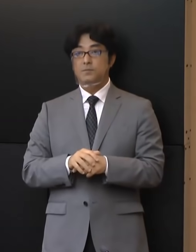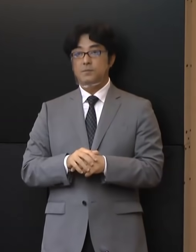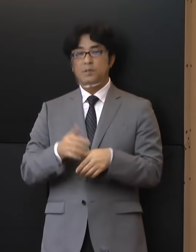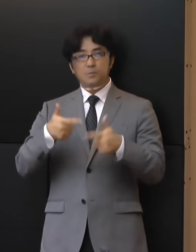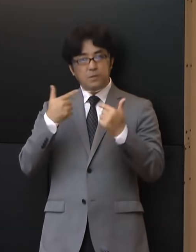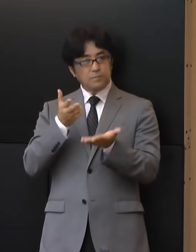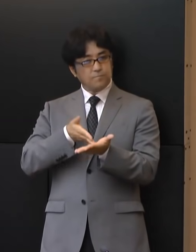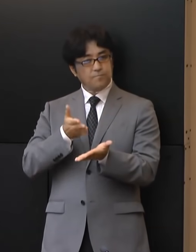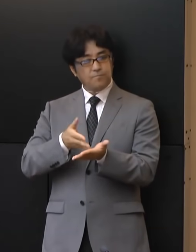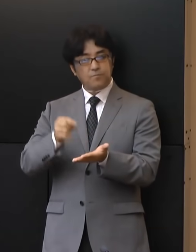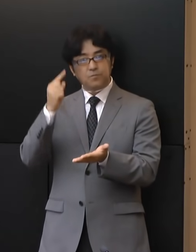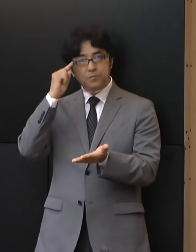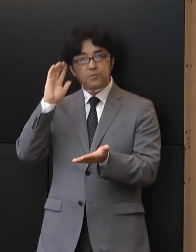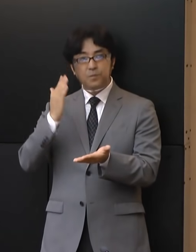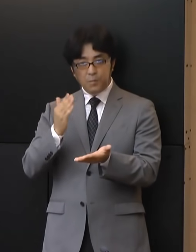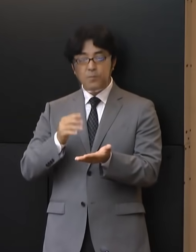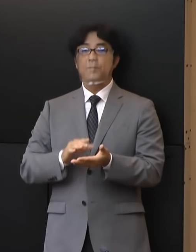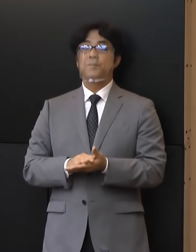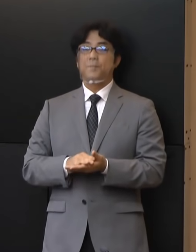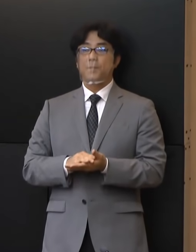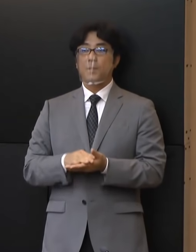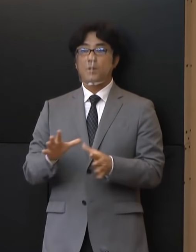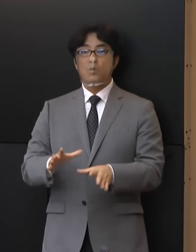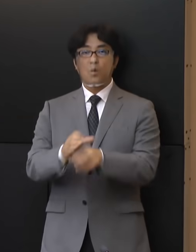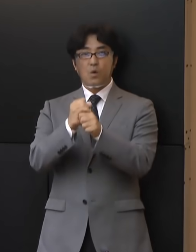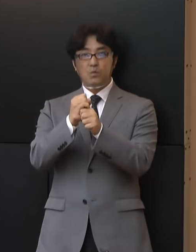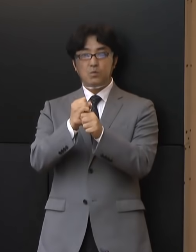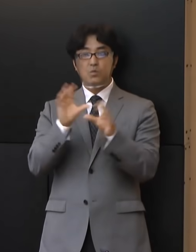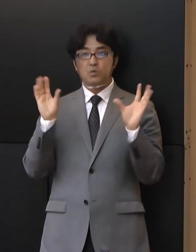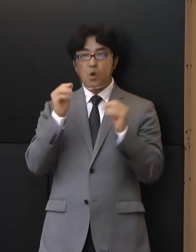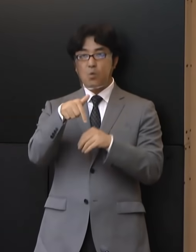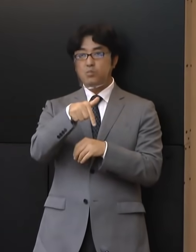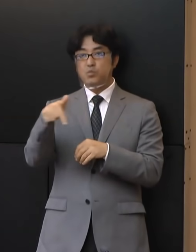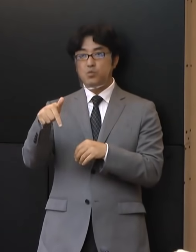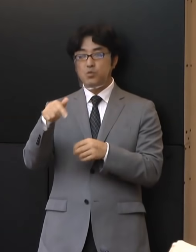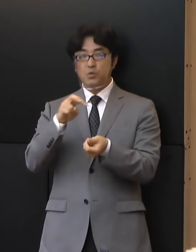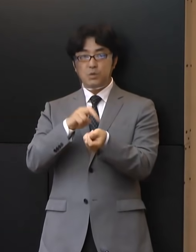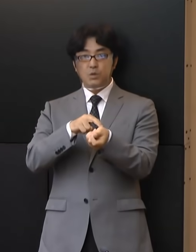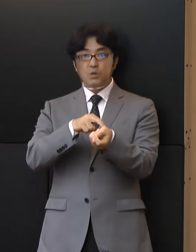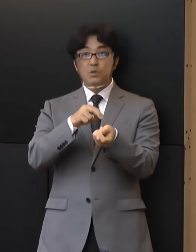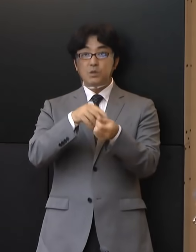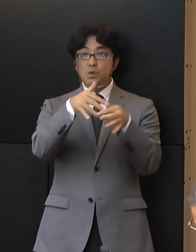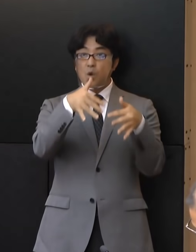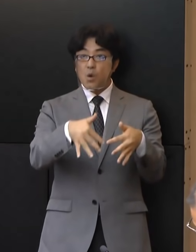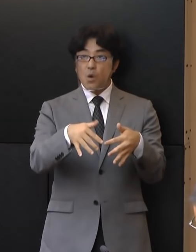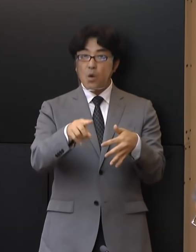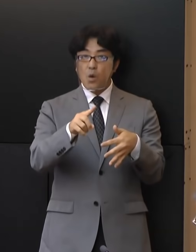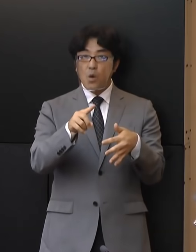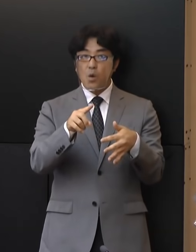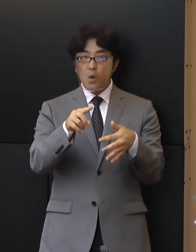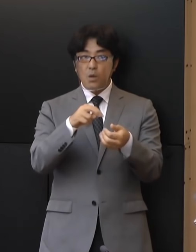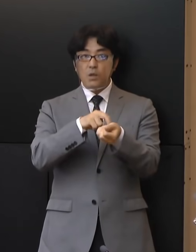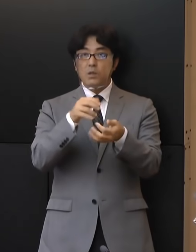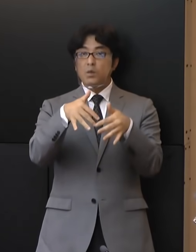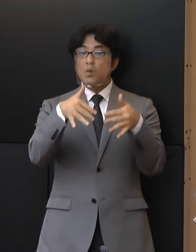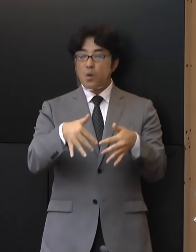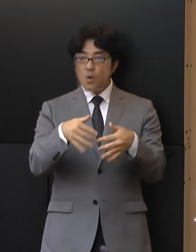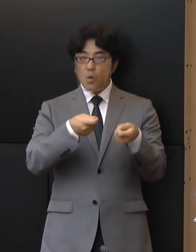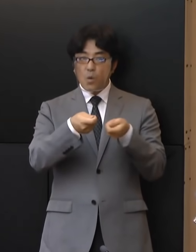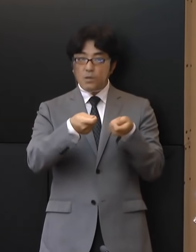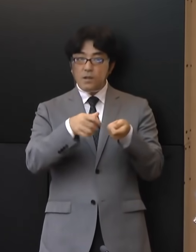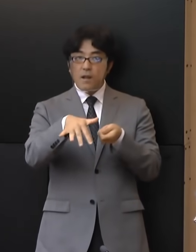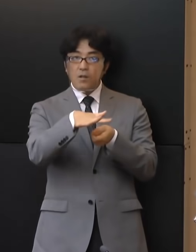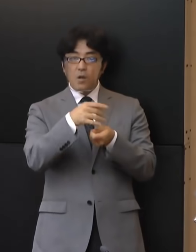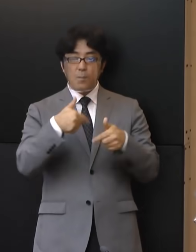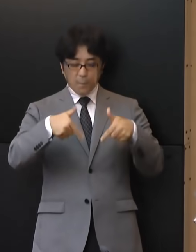説明しております通り、総括情報部の医療チームの方、医療コーディネーターチームの方で、毎日調整をし